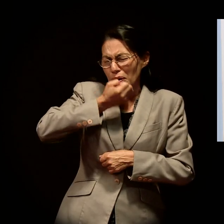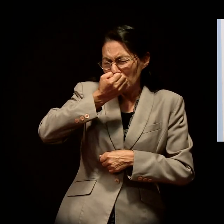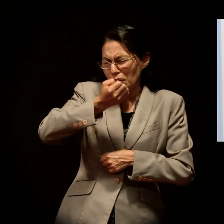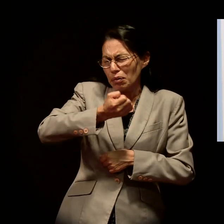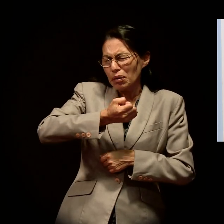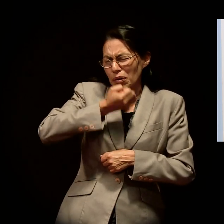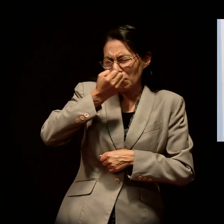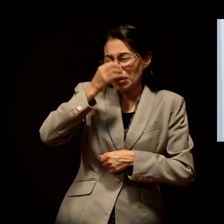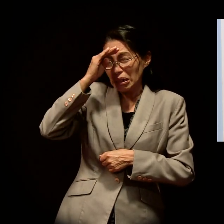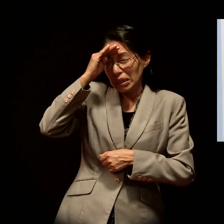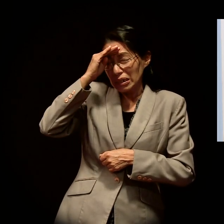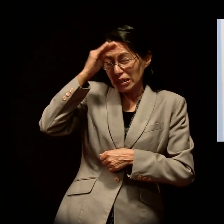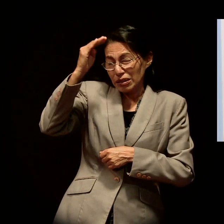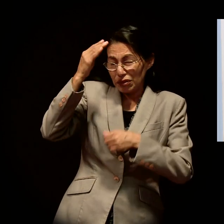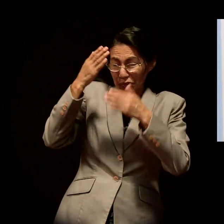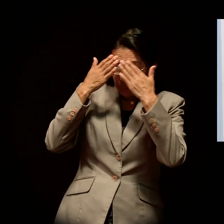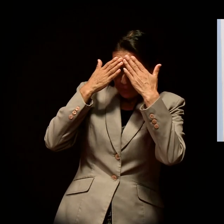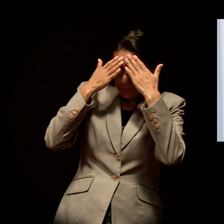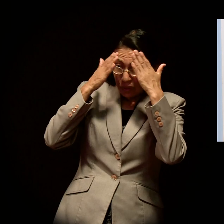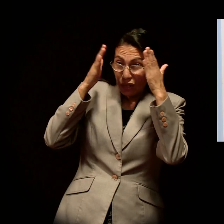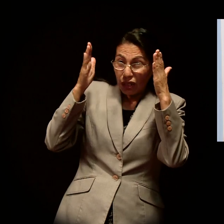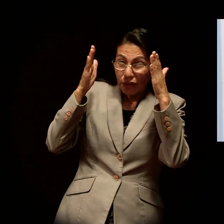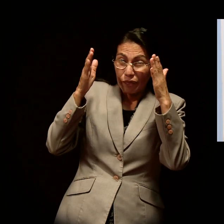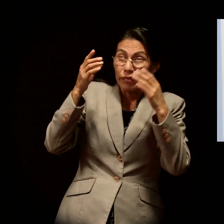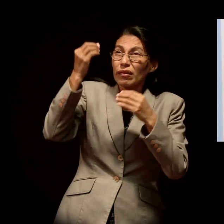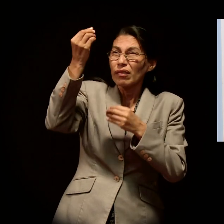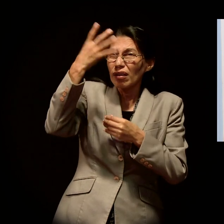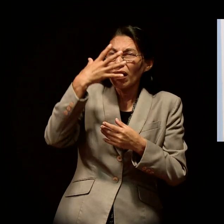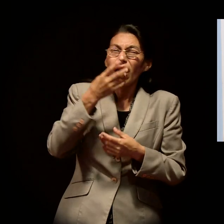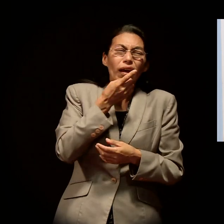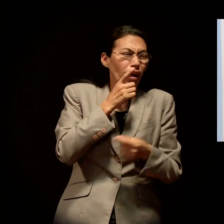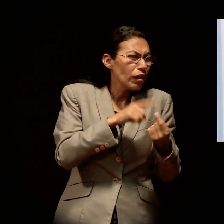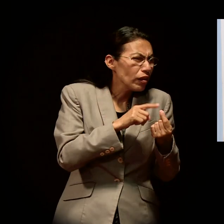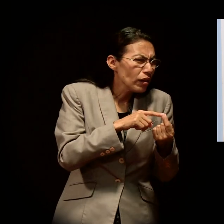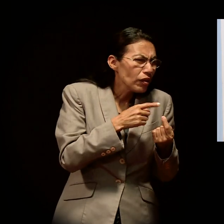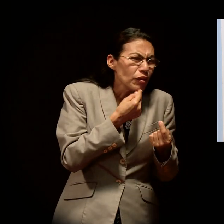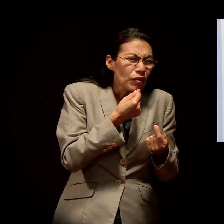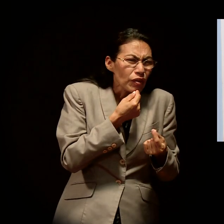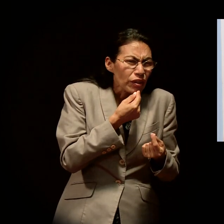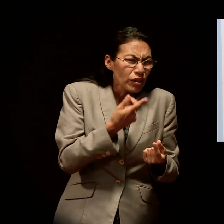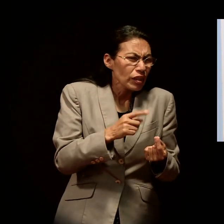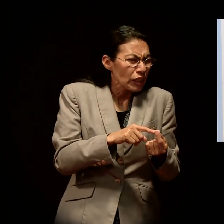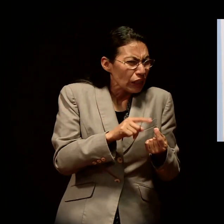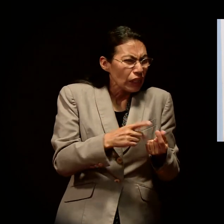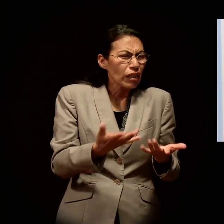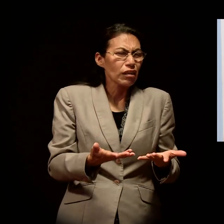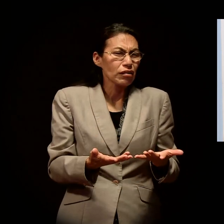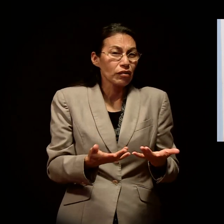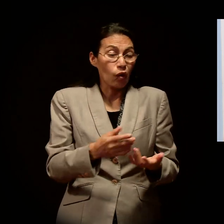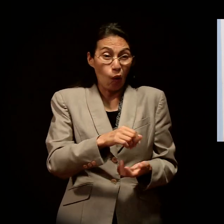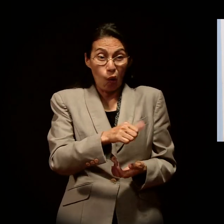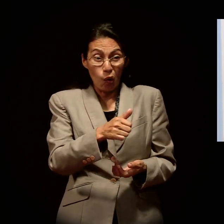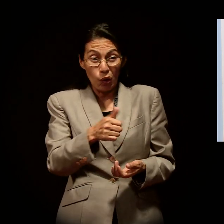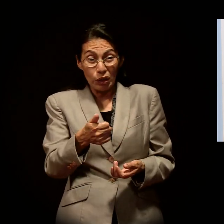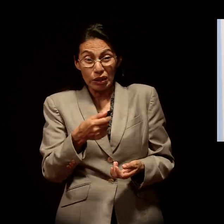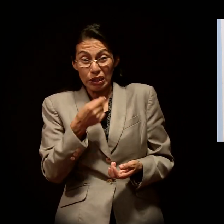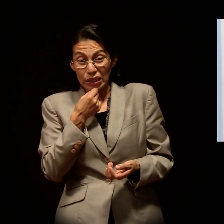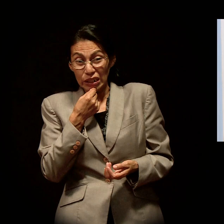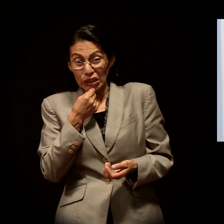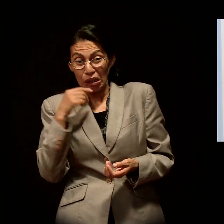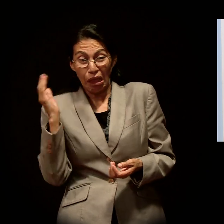Vamos a orar para que el Señor nos revele Quién fue de estos niños porque es muy penoso